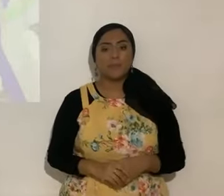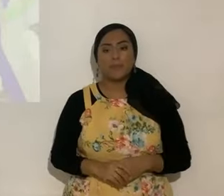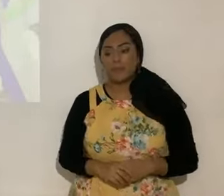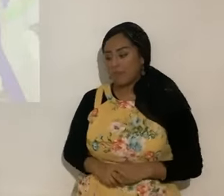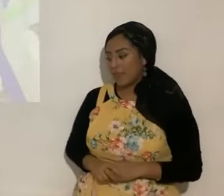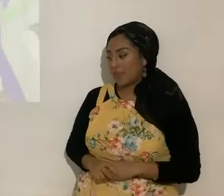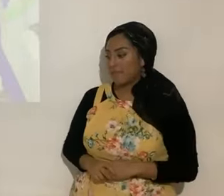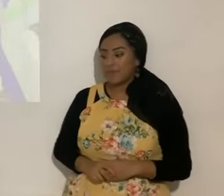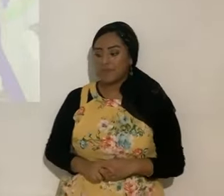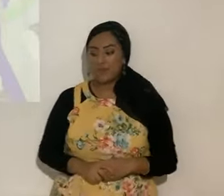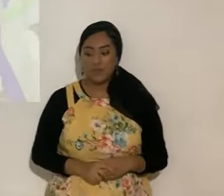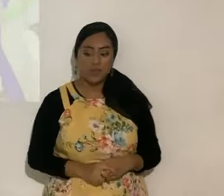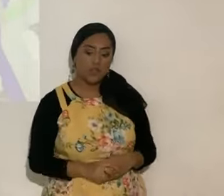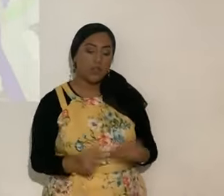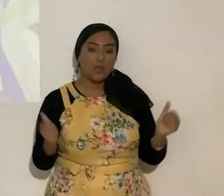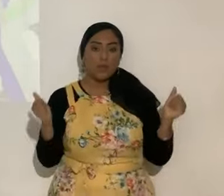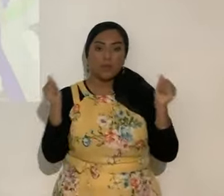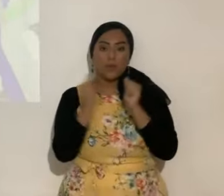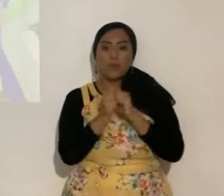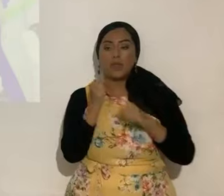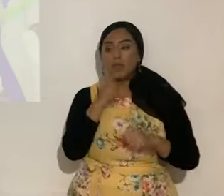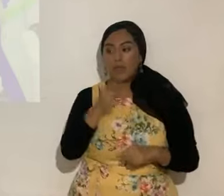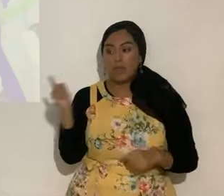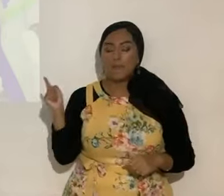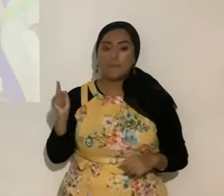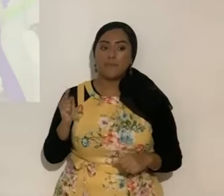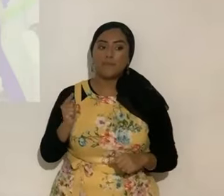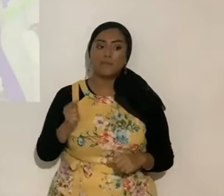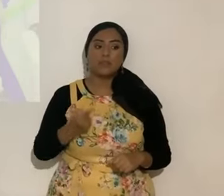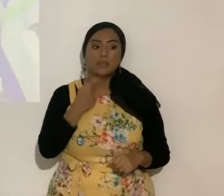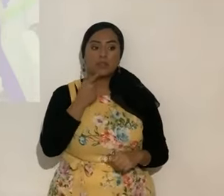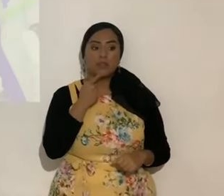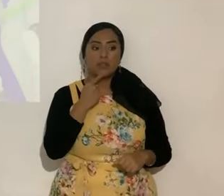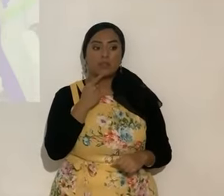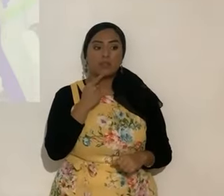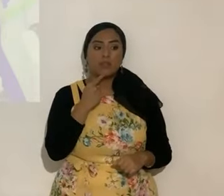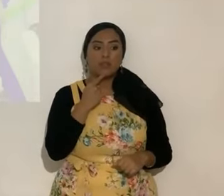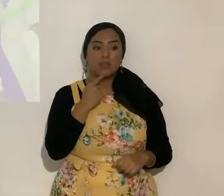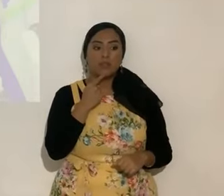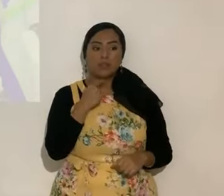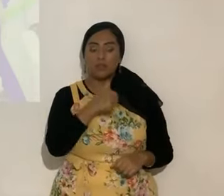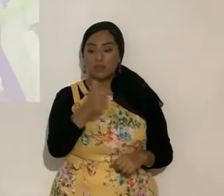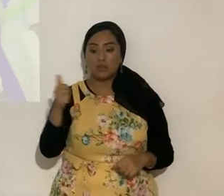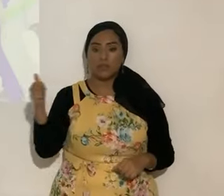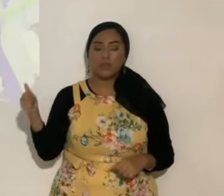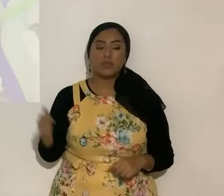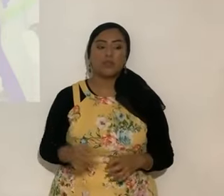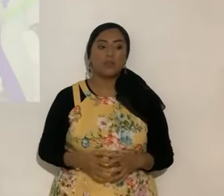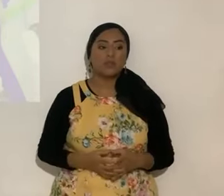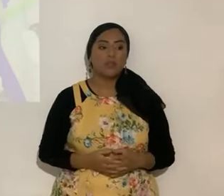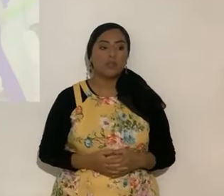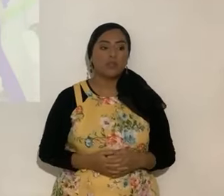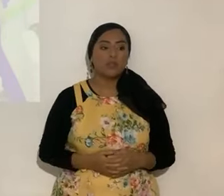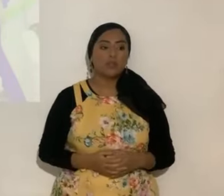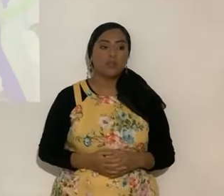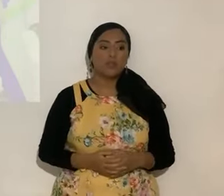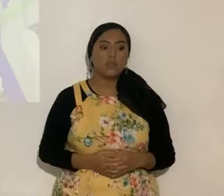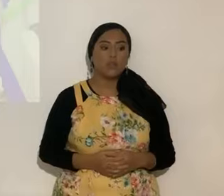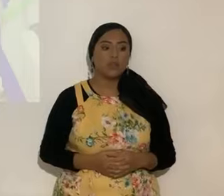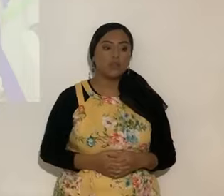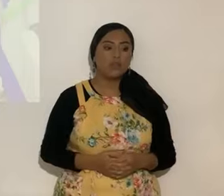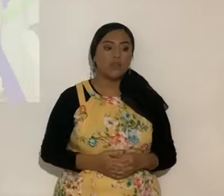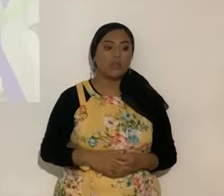pues con ellos dicen a sus adentros, o sea, ellos mismos dicen a sus adentros y a otros,